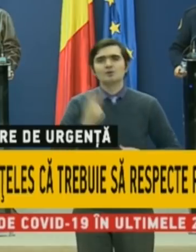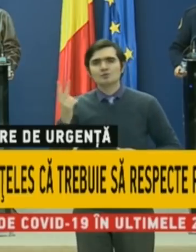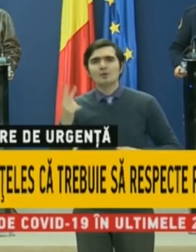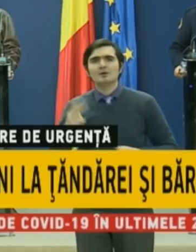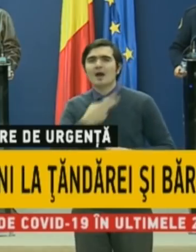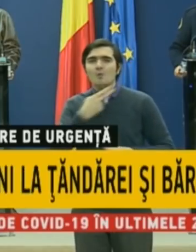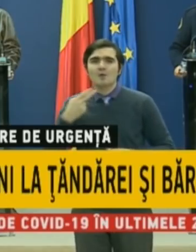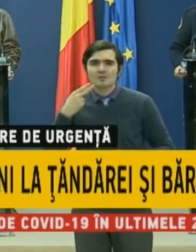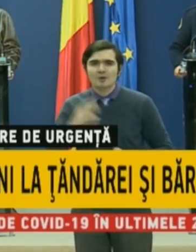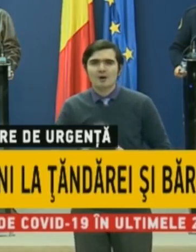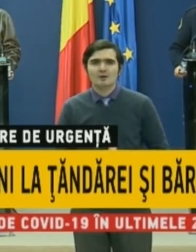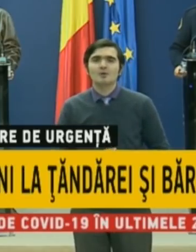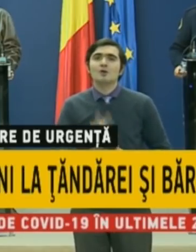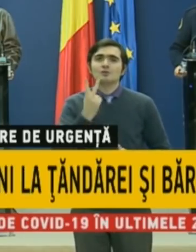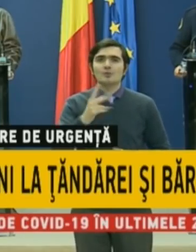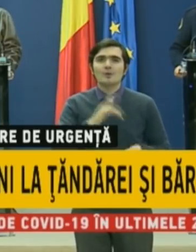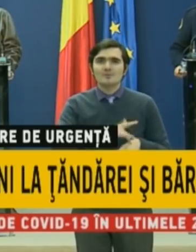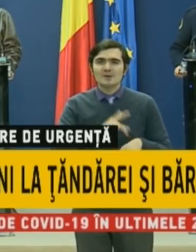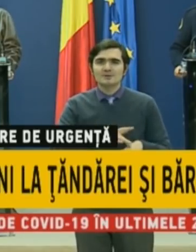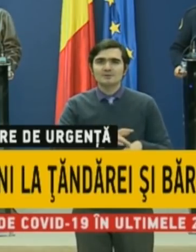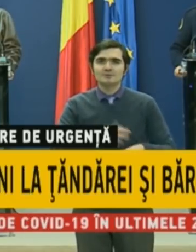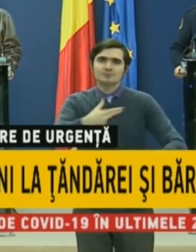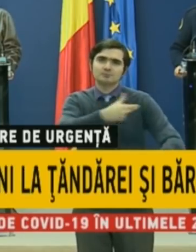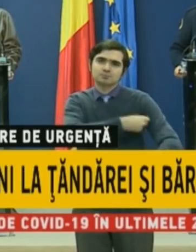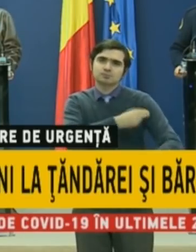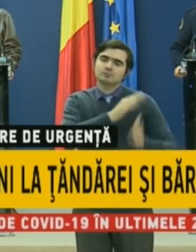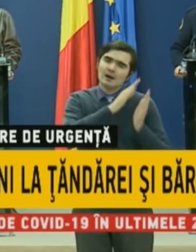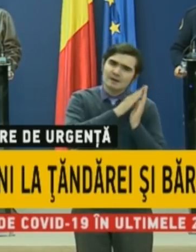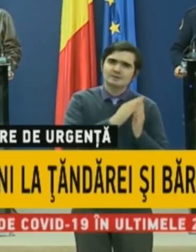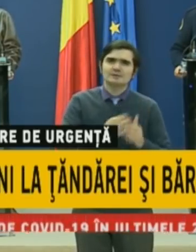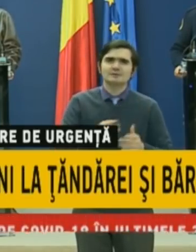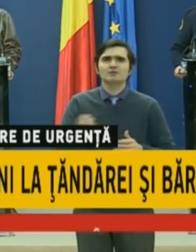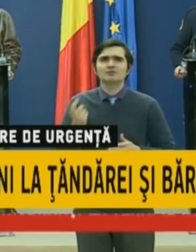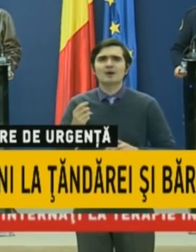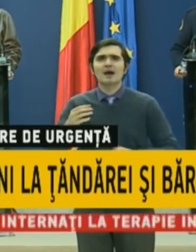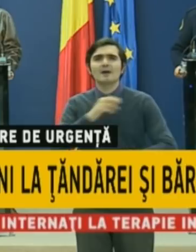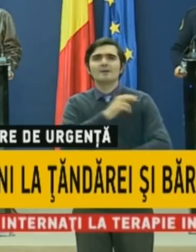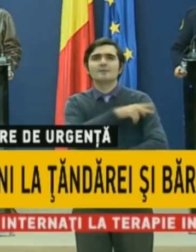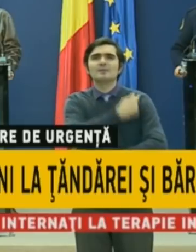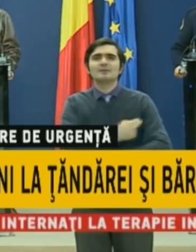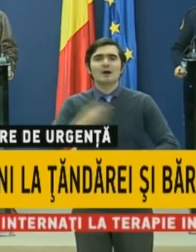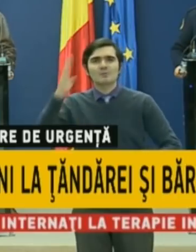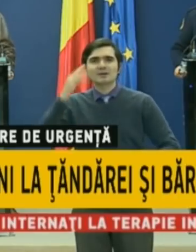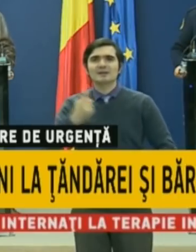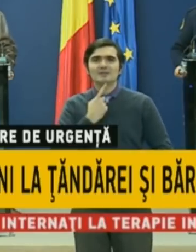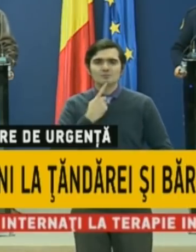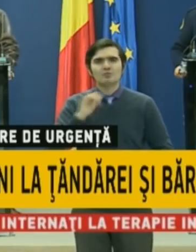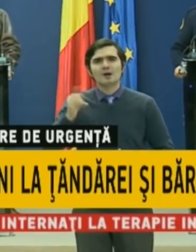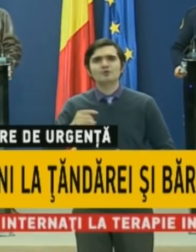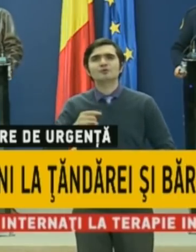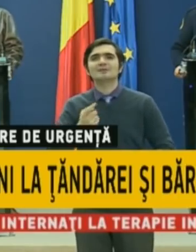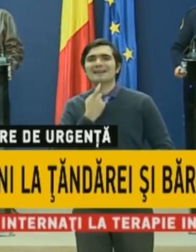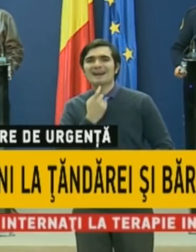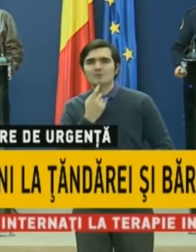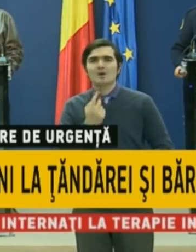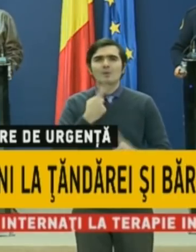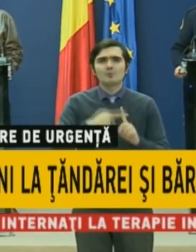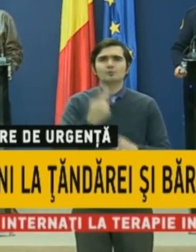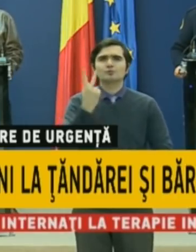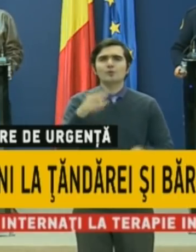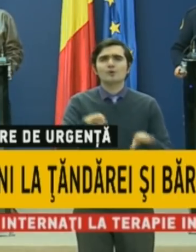Hunedoara, doi medici anesteziști reanimatori militari de la Spitalul Militar Timișoara, Spitalul Militar Craiova, și